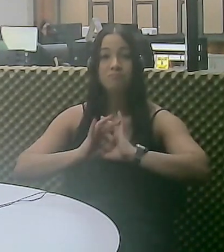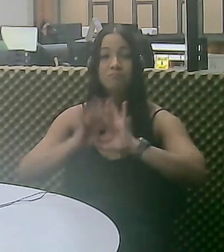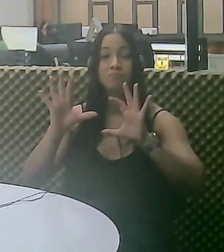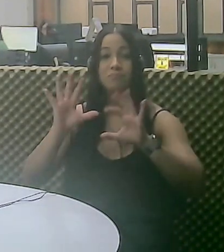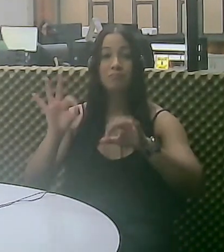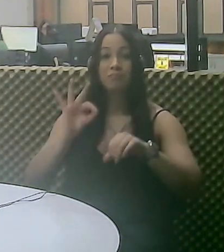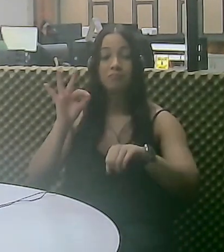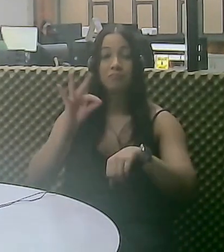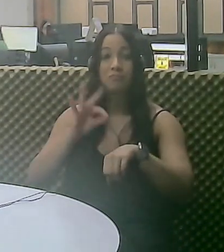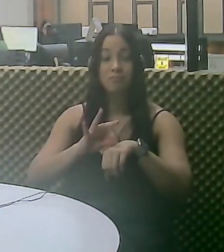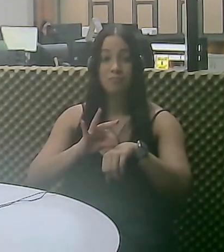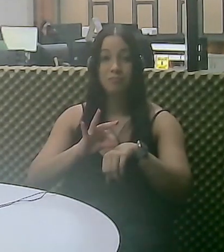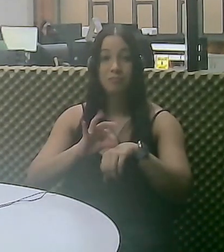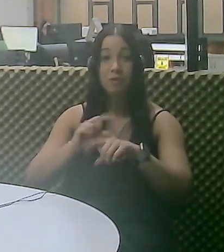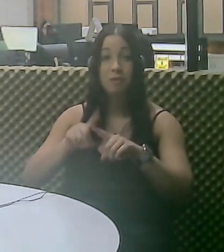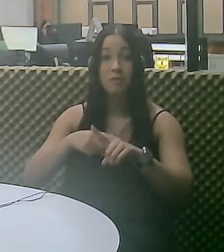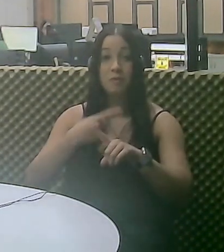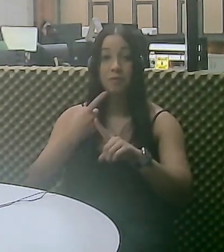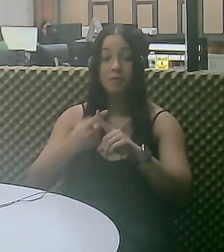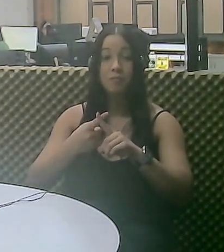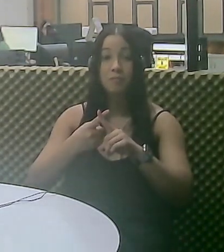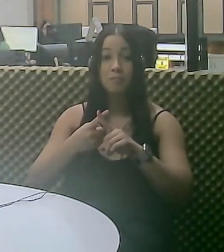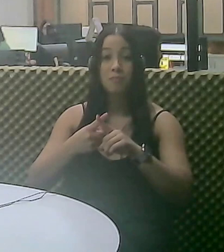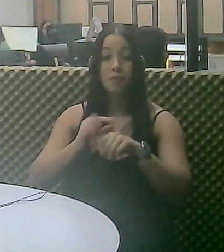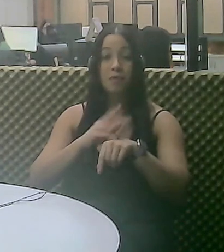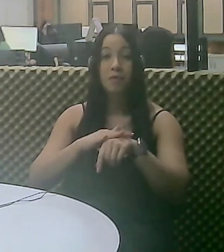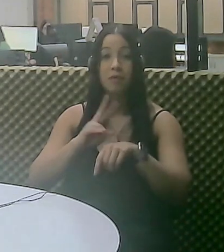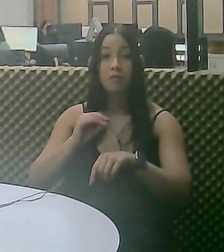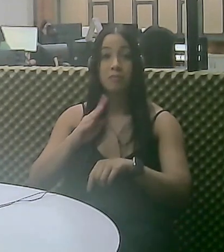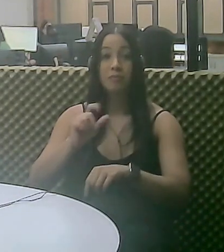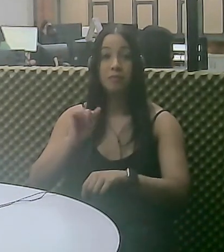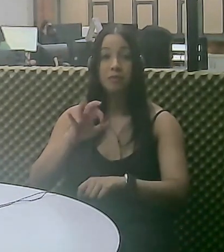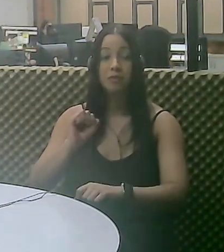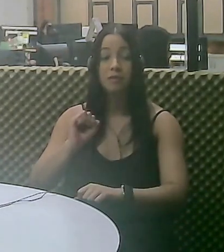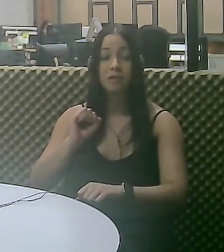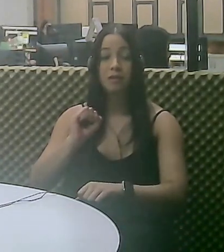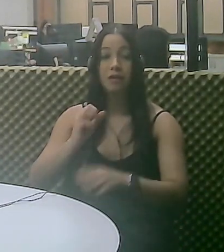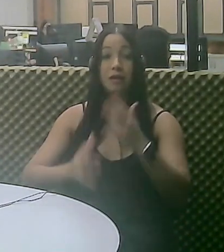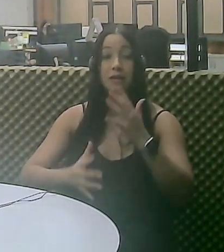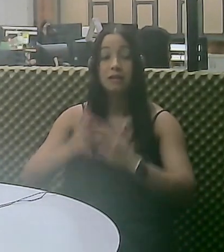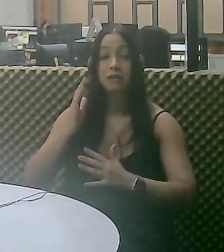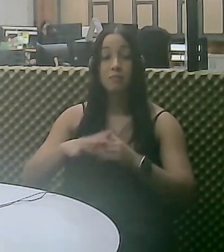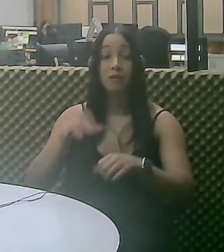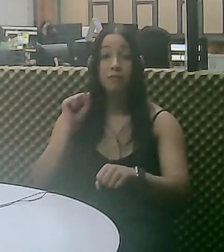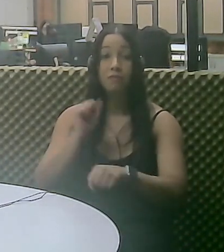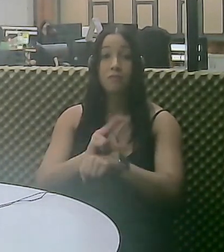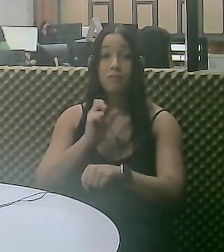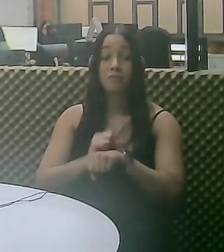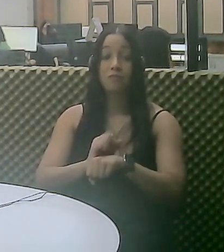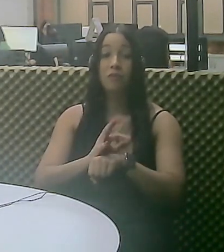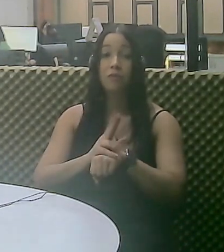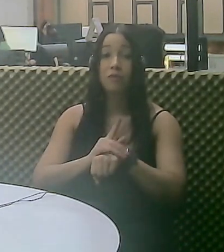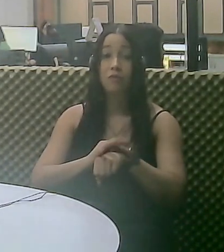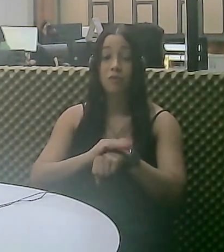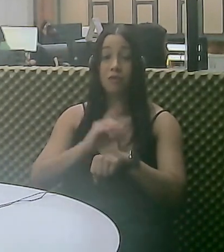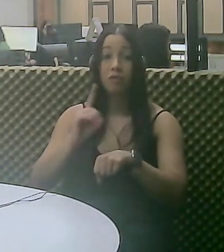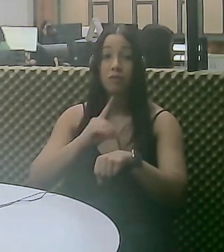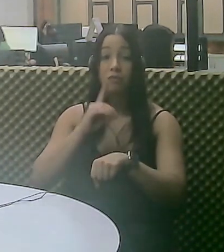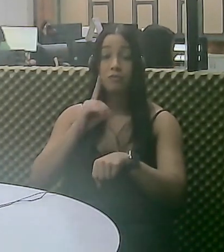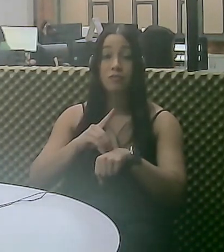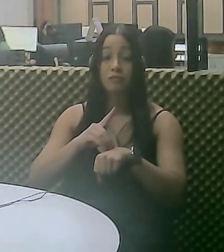mosquito Aedes aegypti juntamente com a bactéria Wolbachia, que impede que os vírus que transmitem doenças como a